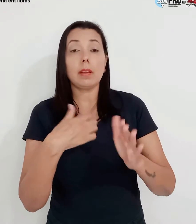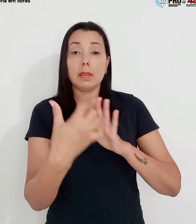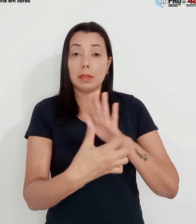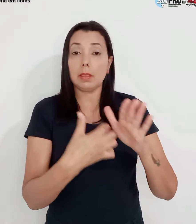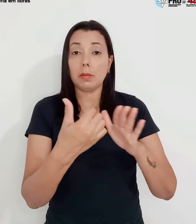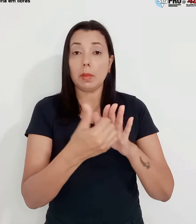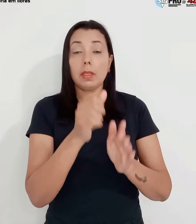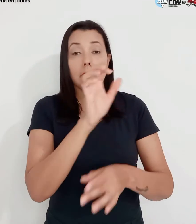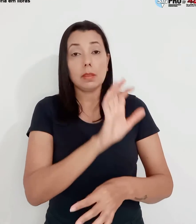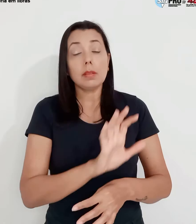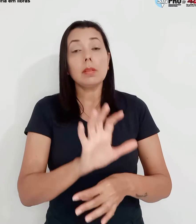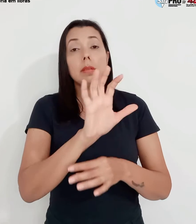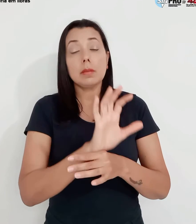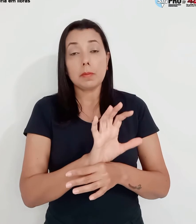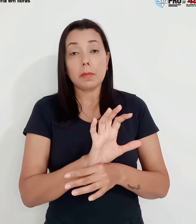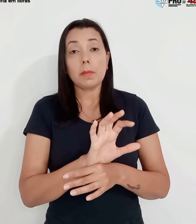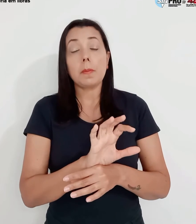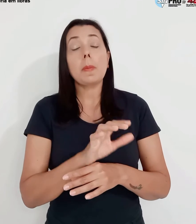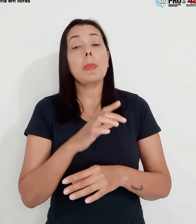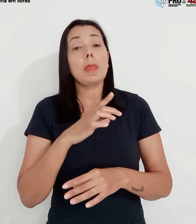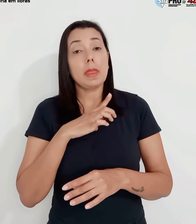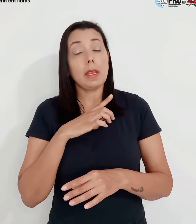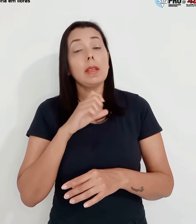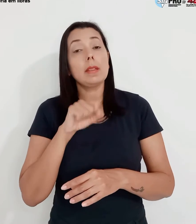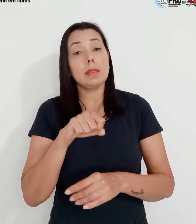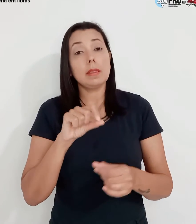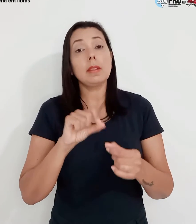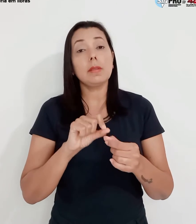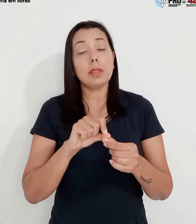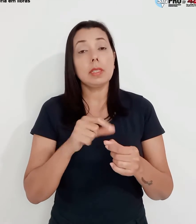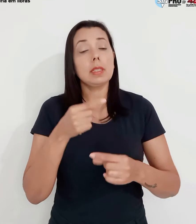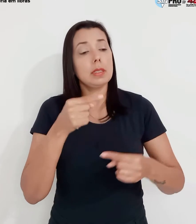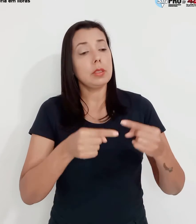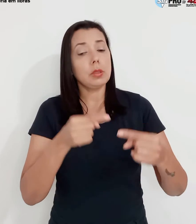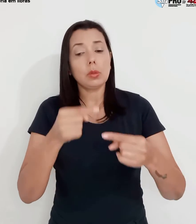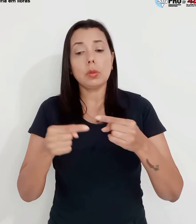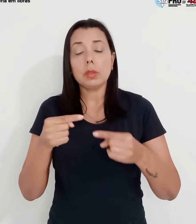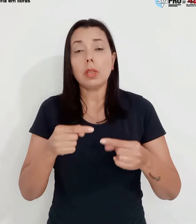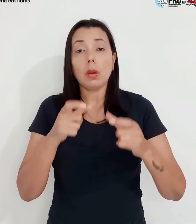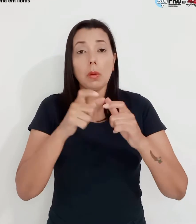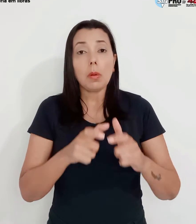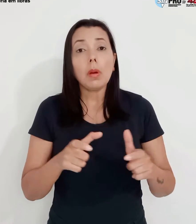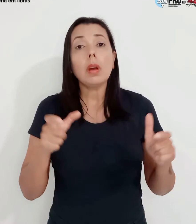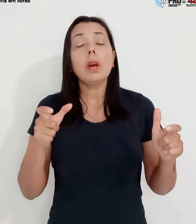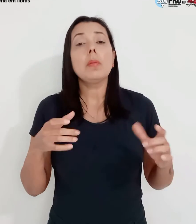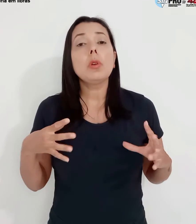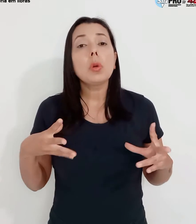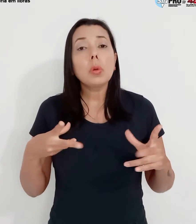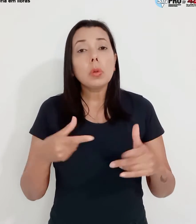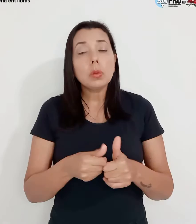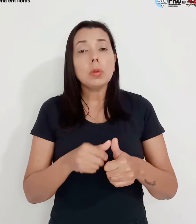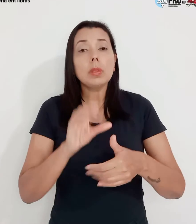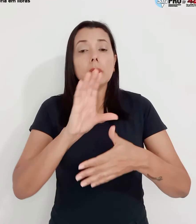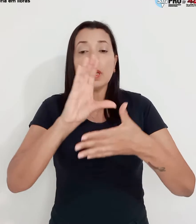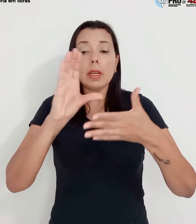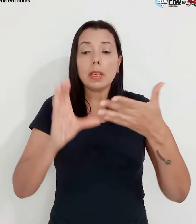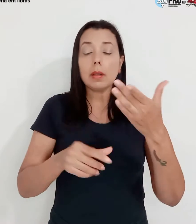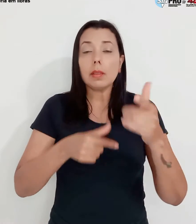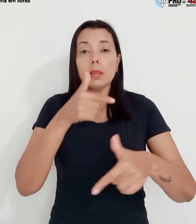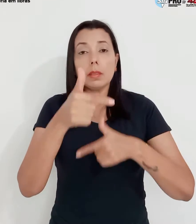estatais. Temos que fazer esse debate amplo com toda a classe trabalhadora para